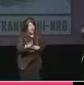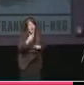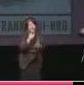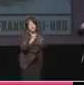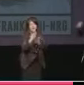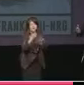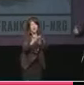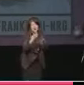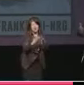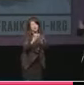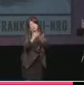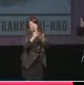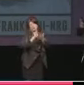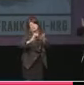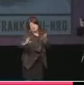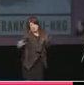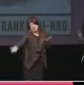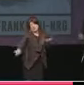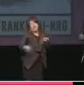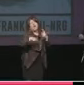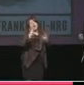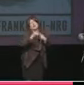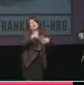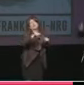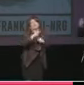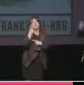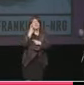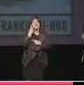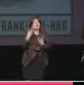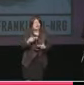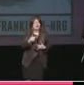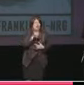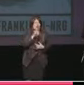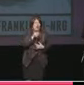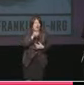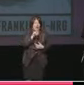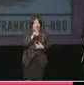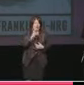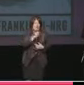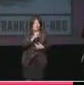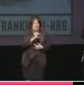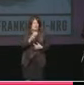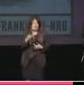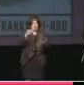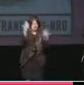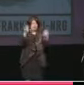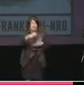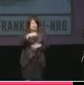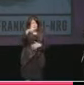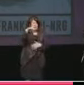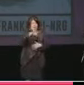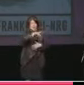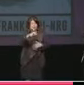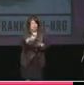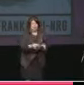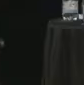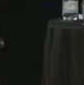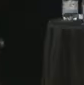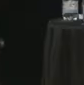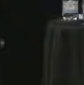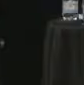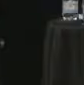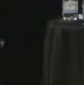tanti altri poi li vedrete io come dire vi accenno qualcosa perché il programma è lunghissimo sono più di 1200 appuntamenti poi lo sport lo sport